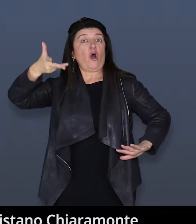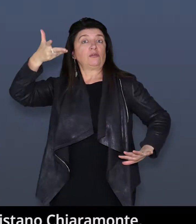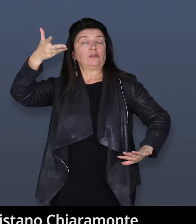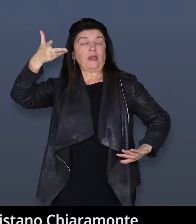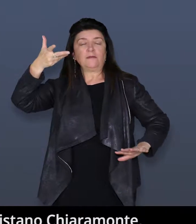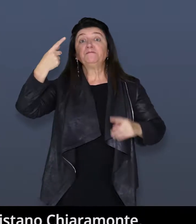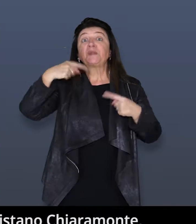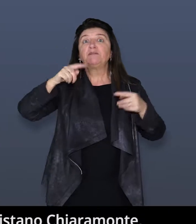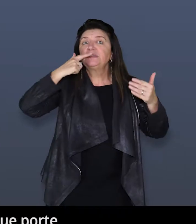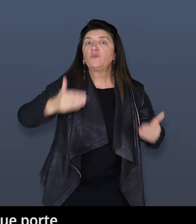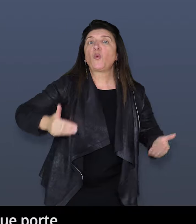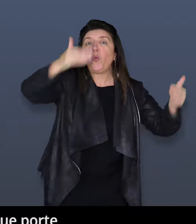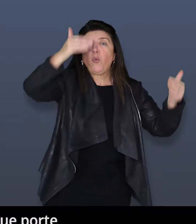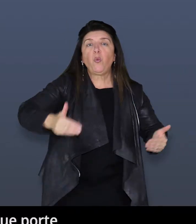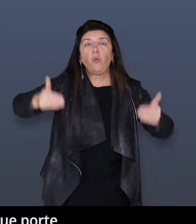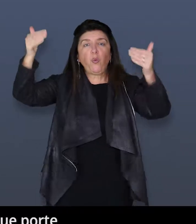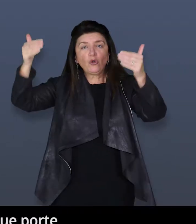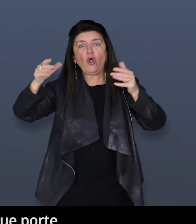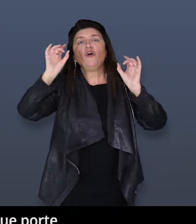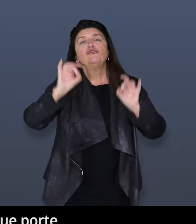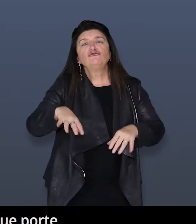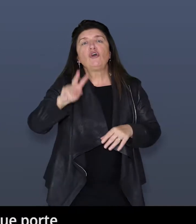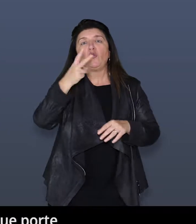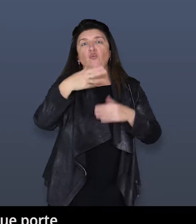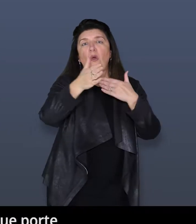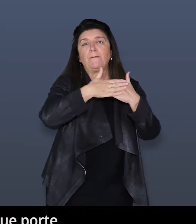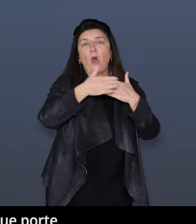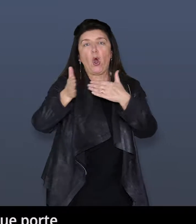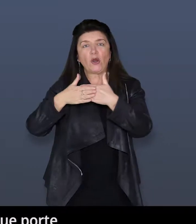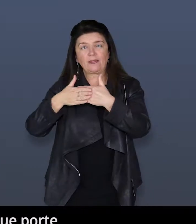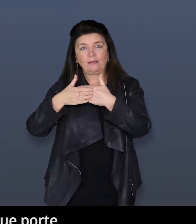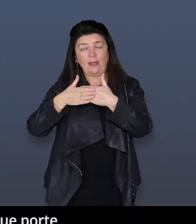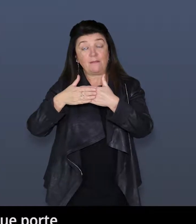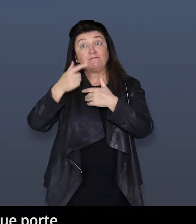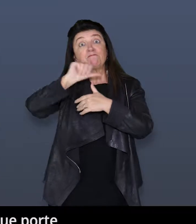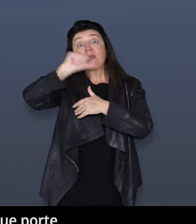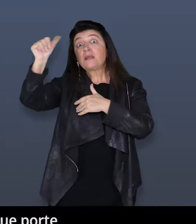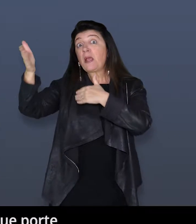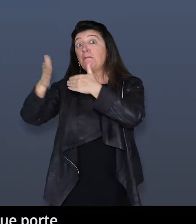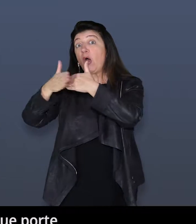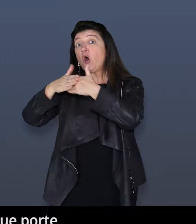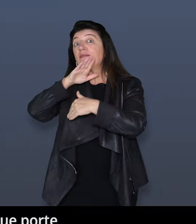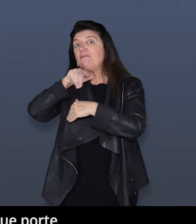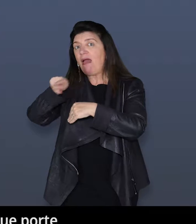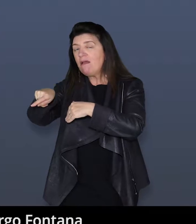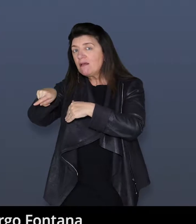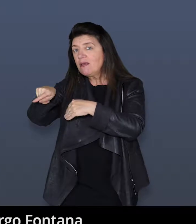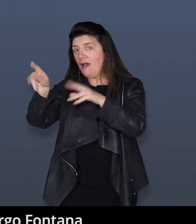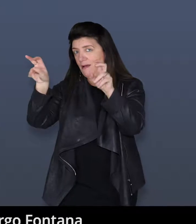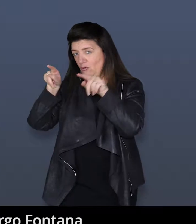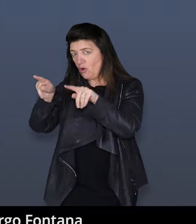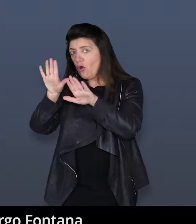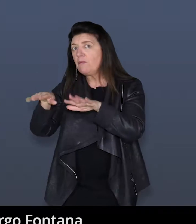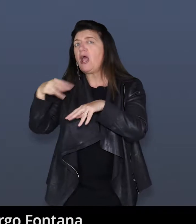conte di Copertino. Le mura erano munite di due porte con battenti di legno.